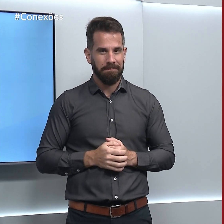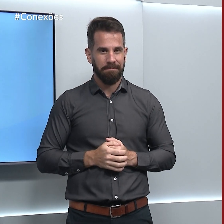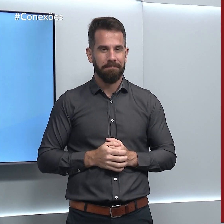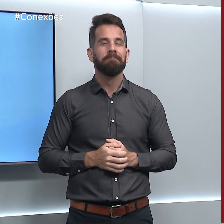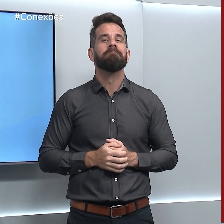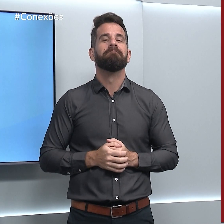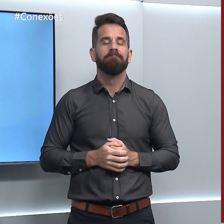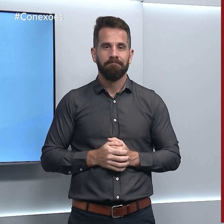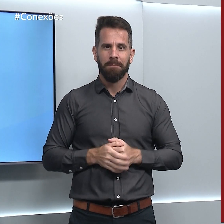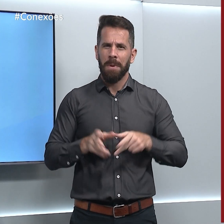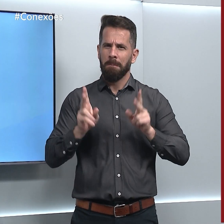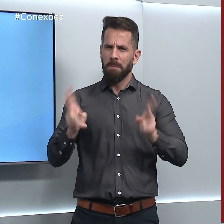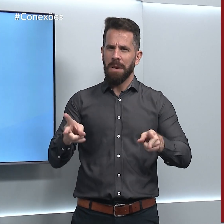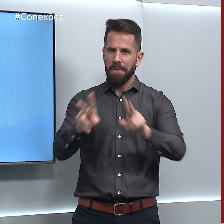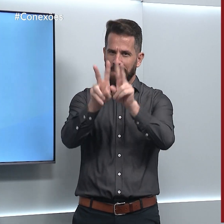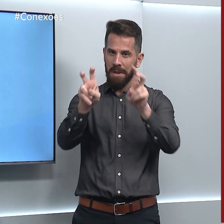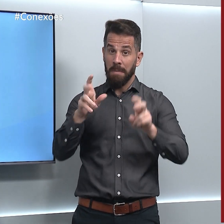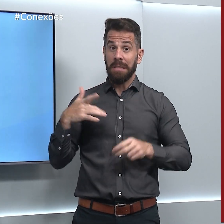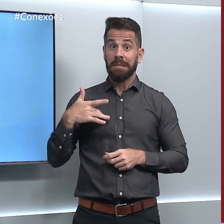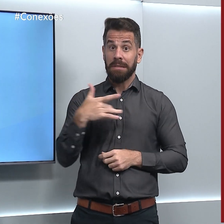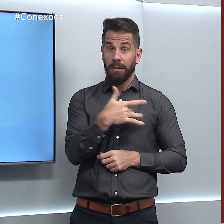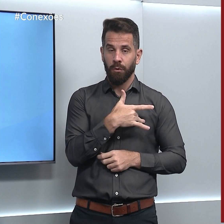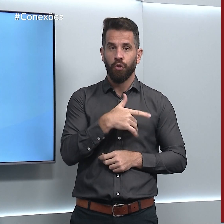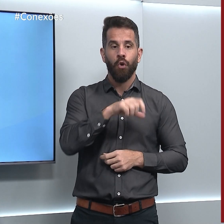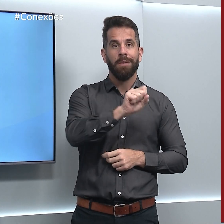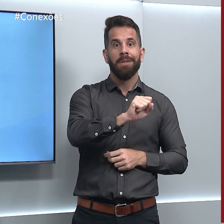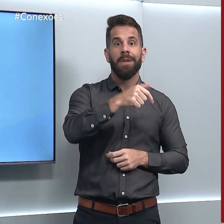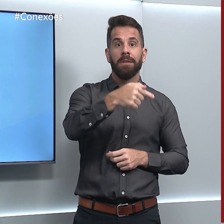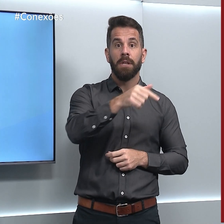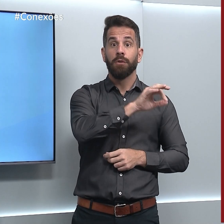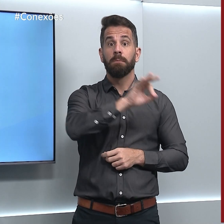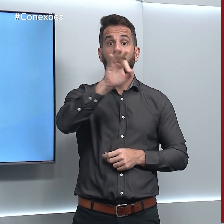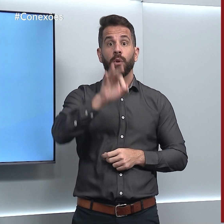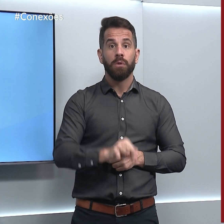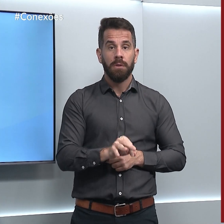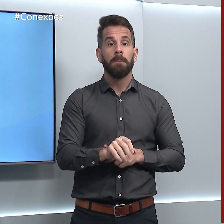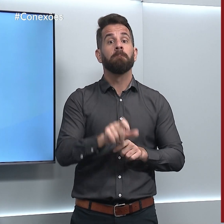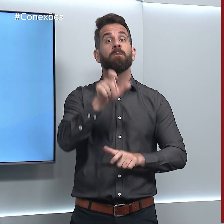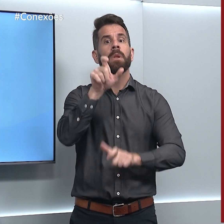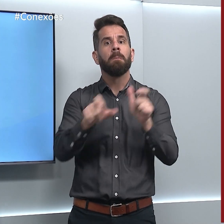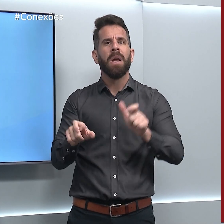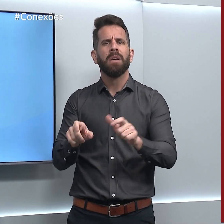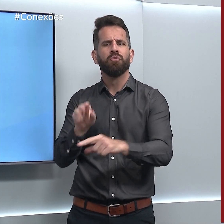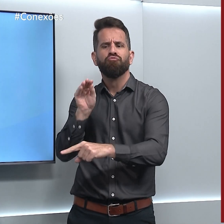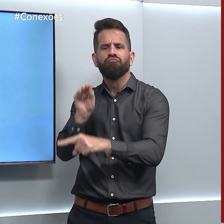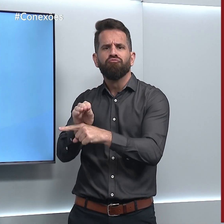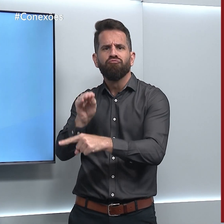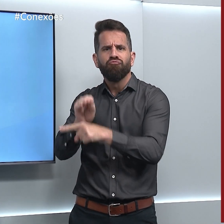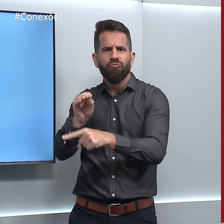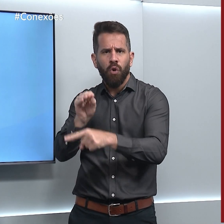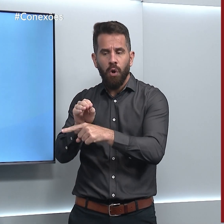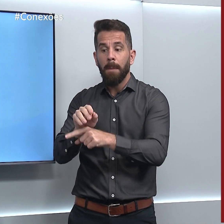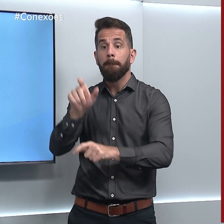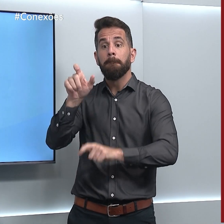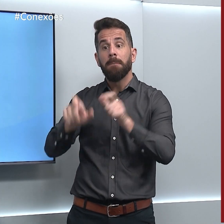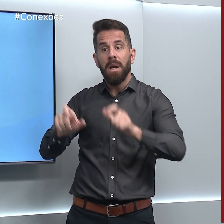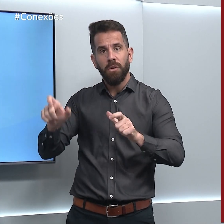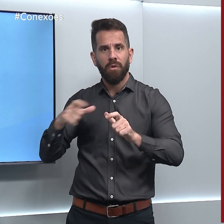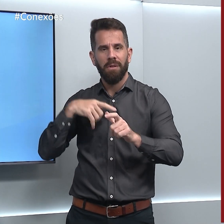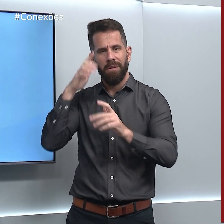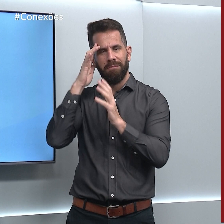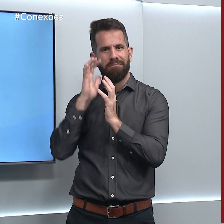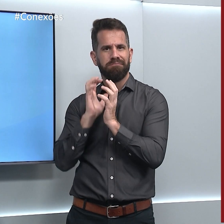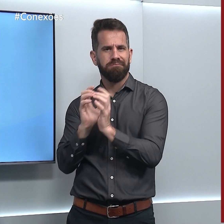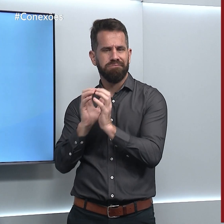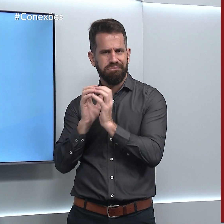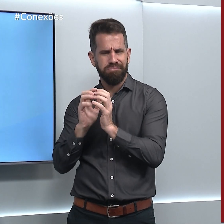E ainda sobre saúde, 87% dos cuidadores de pessoas com demência no Brasil são mulheres,